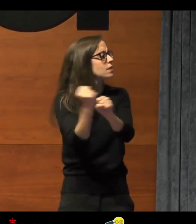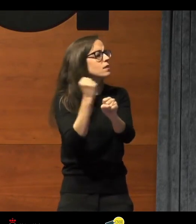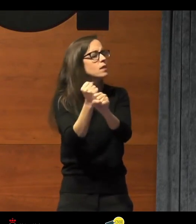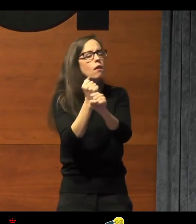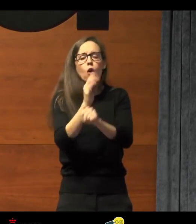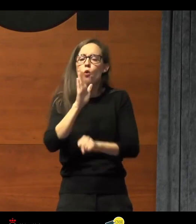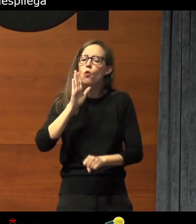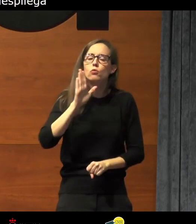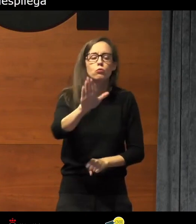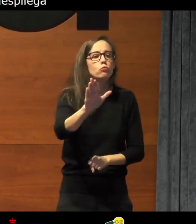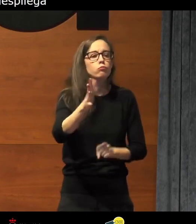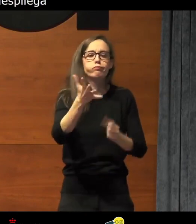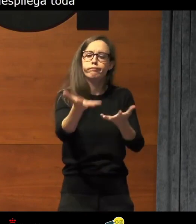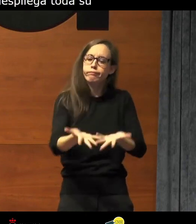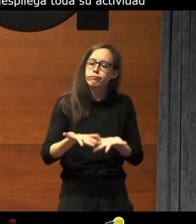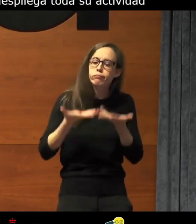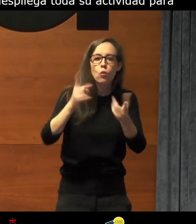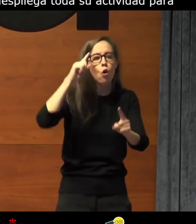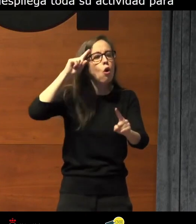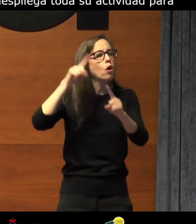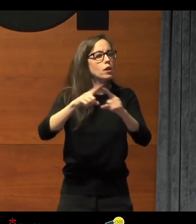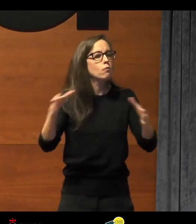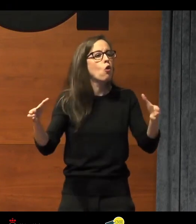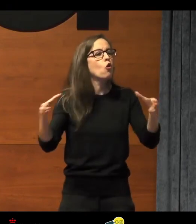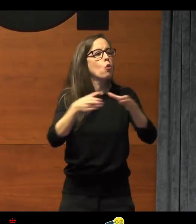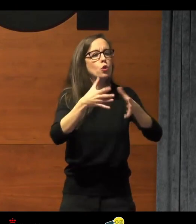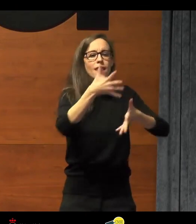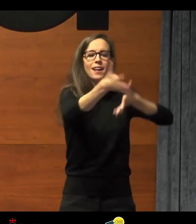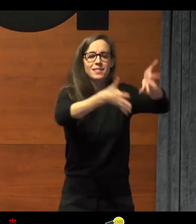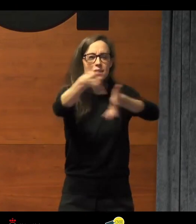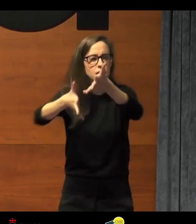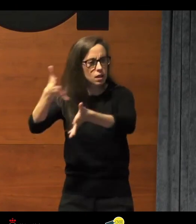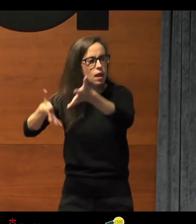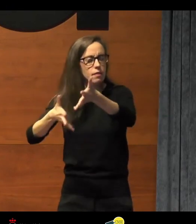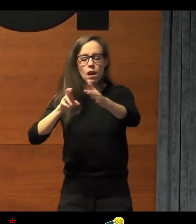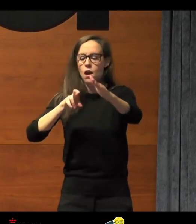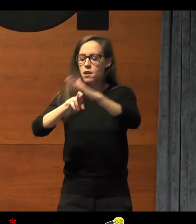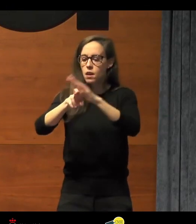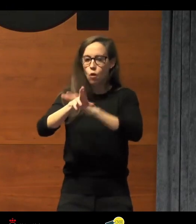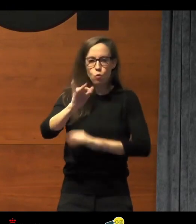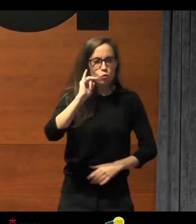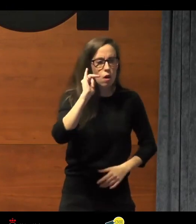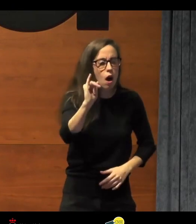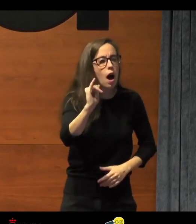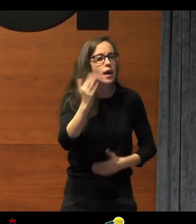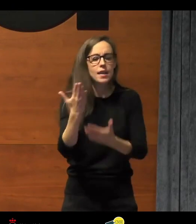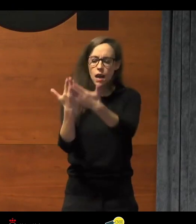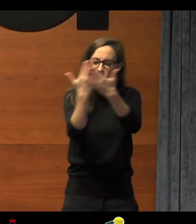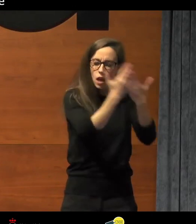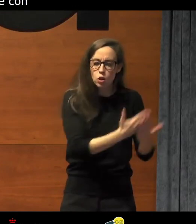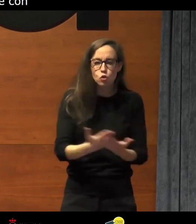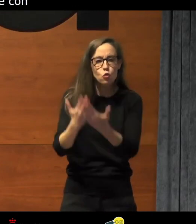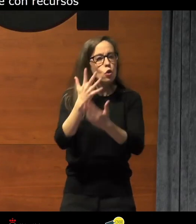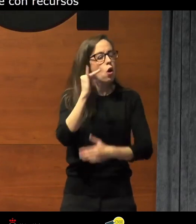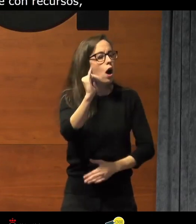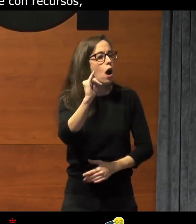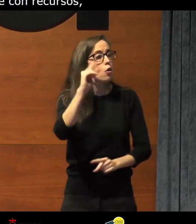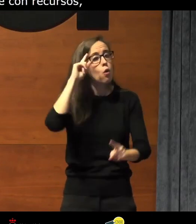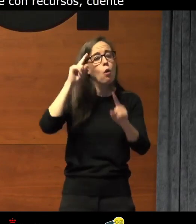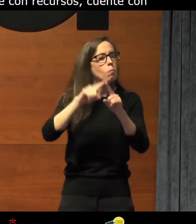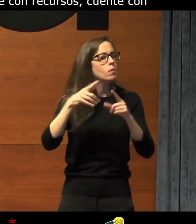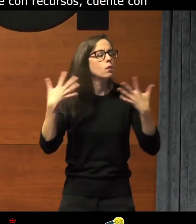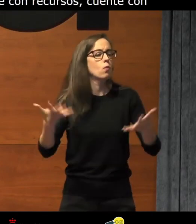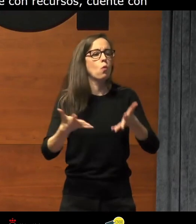para que la comunidad signante cuente con recursos, cuente con estudios para su uso y para su